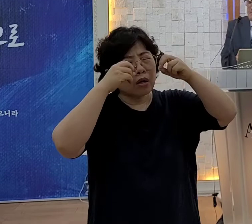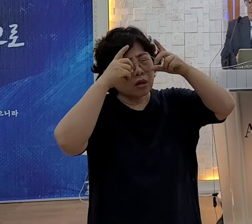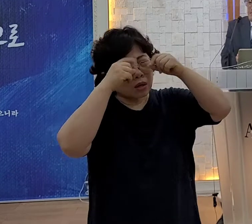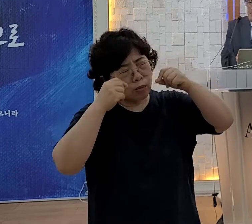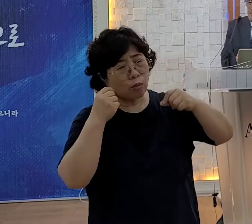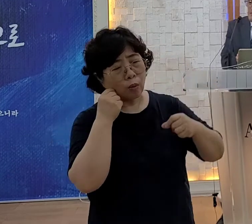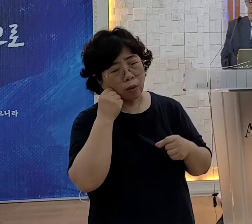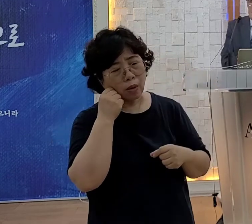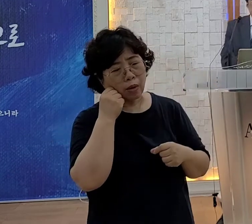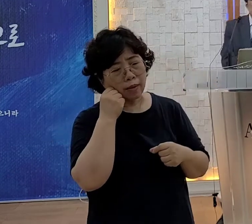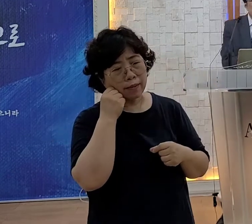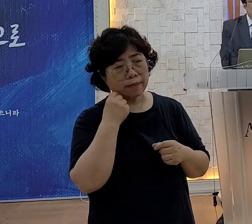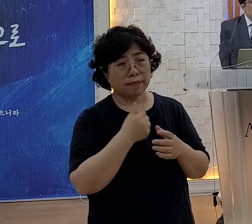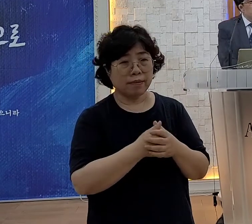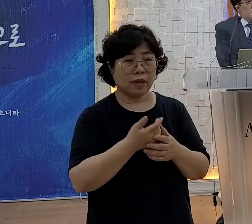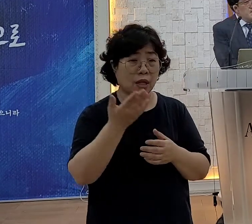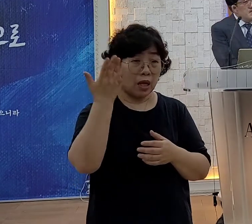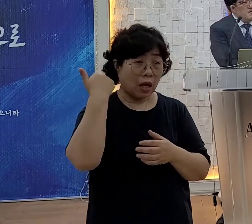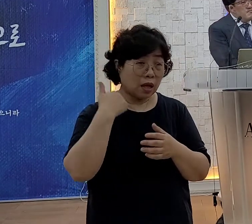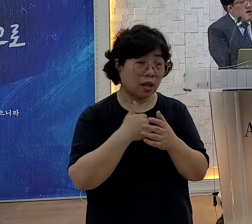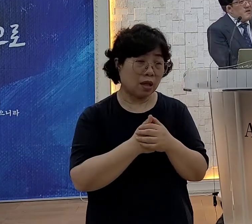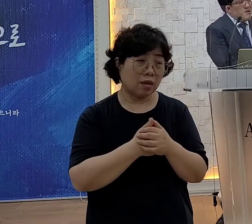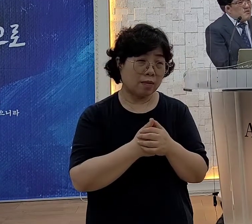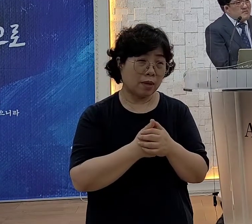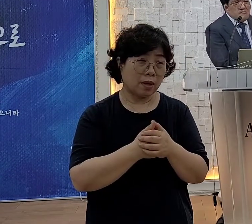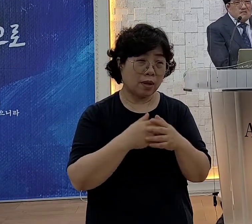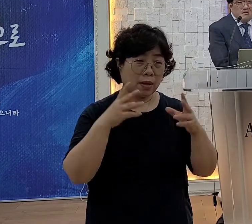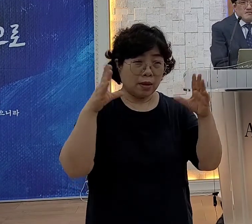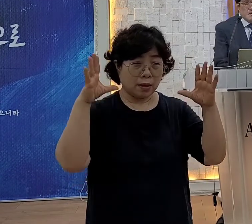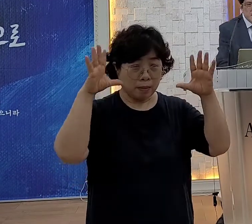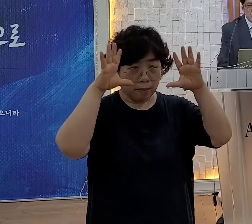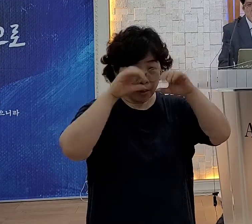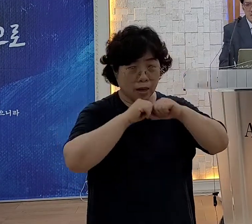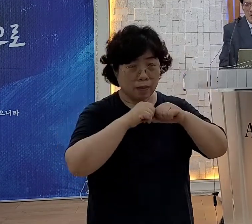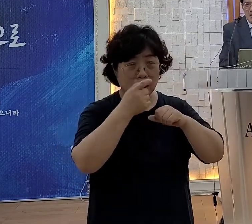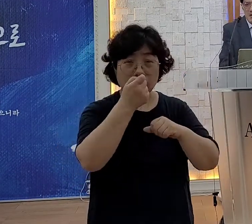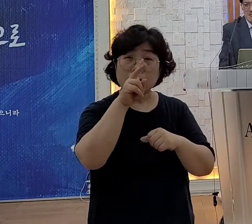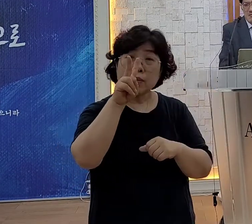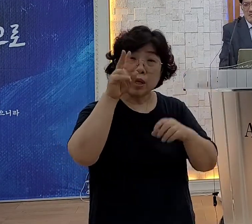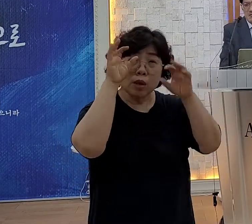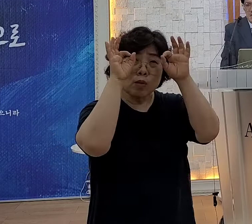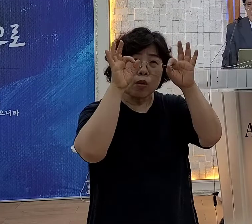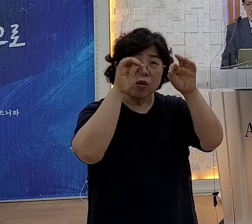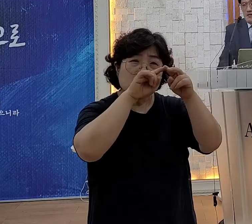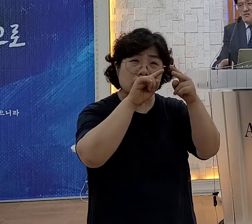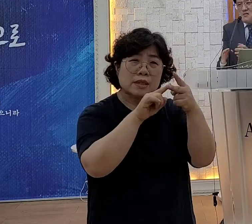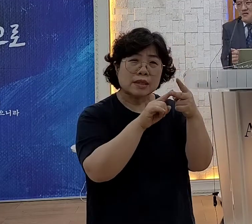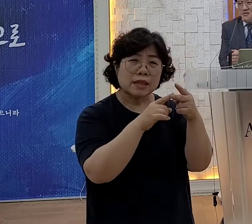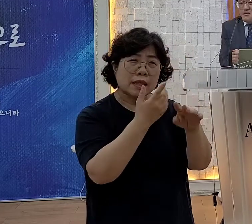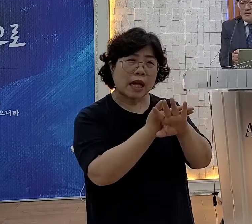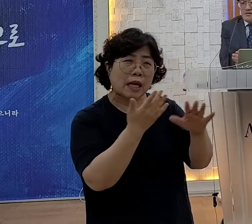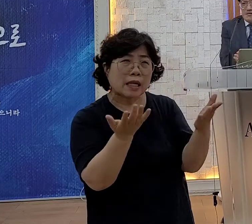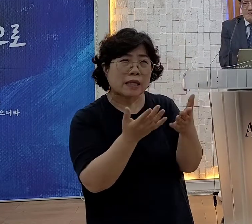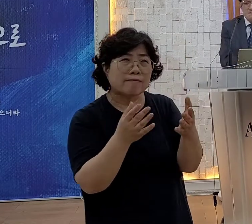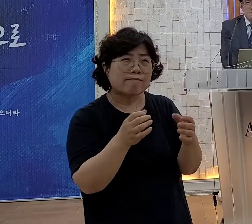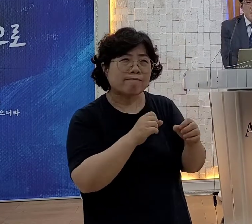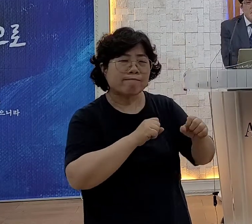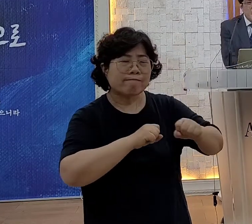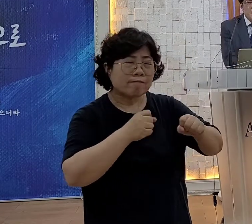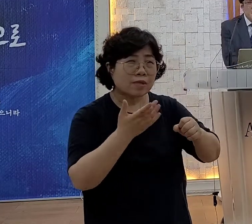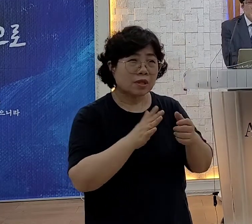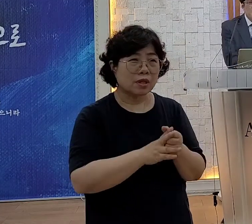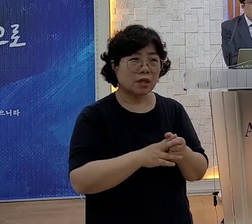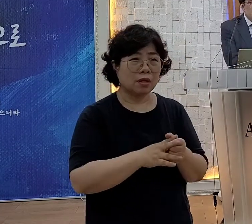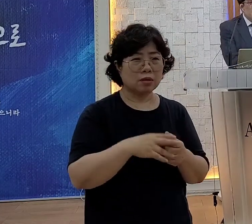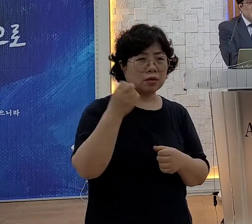없더라는 거예요. 옛날 같았으면 우리 집사님이 밤에 하는 그 TV를 켜거나 뭐 다른 일을 하는데 우리